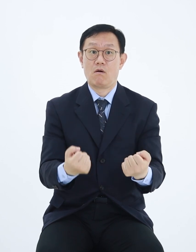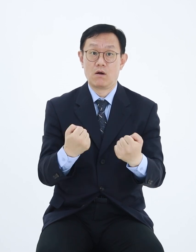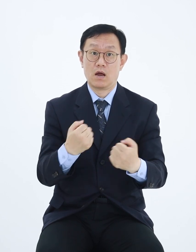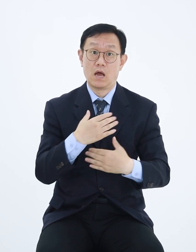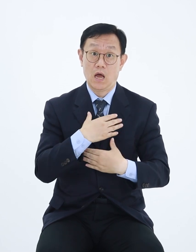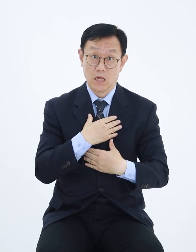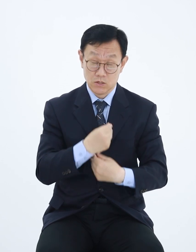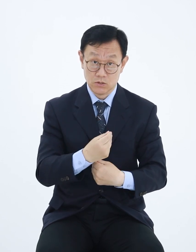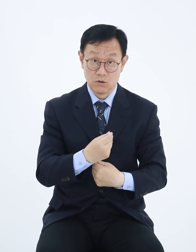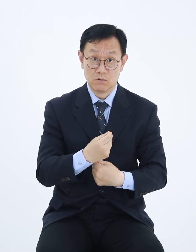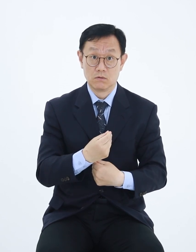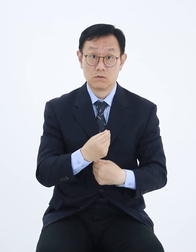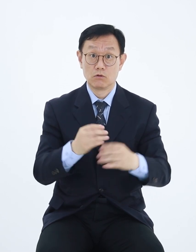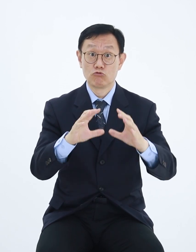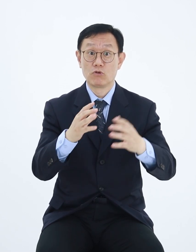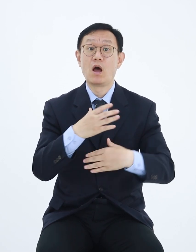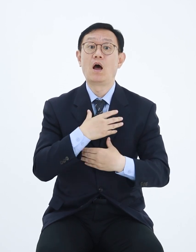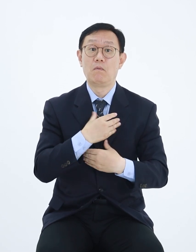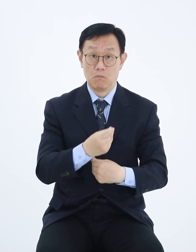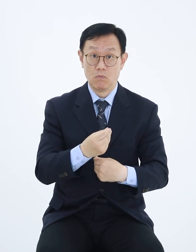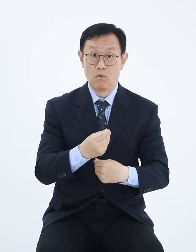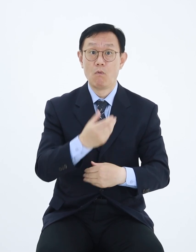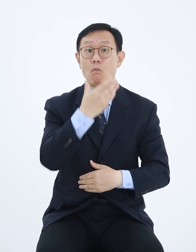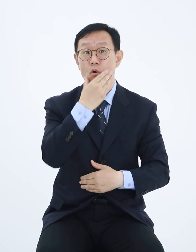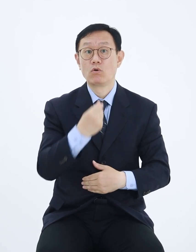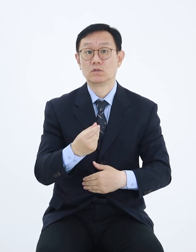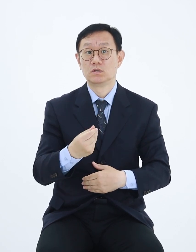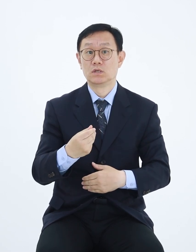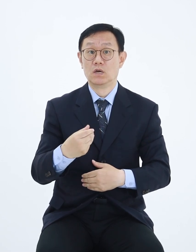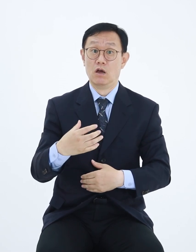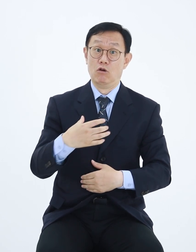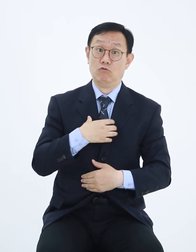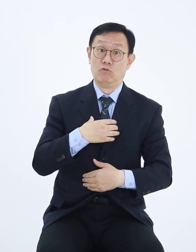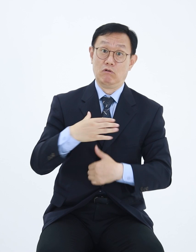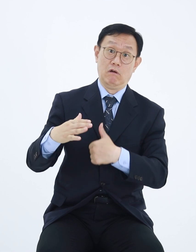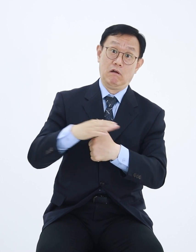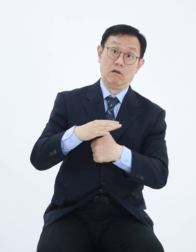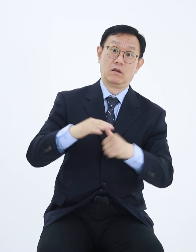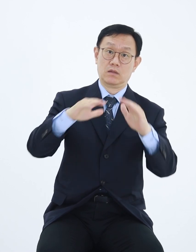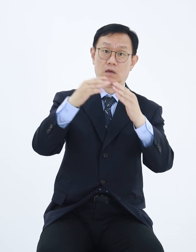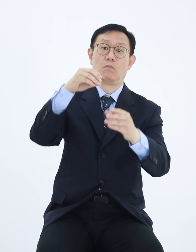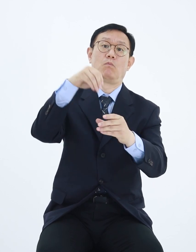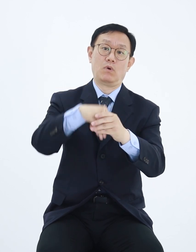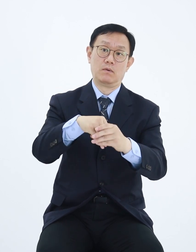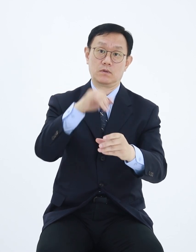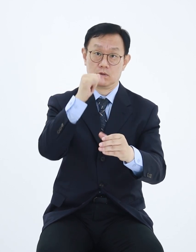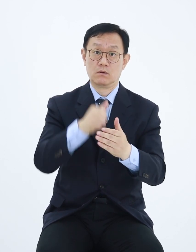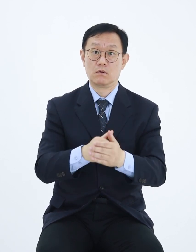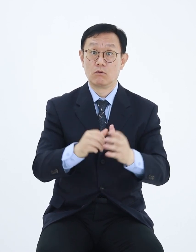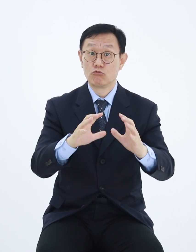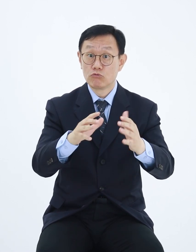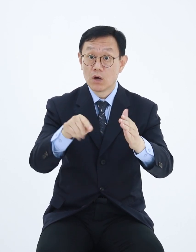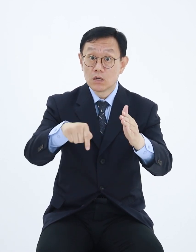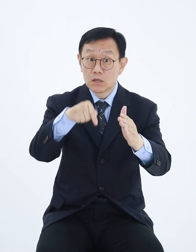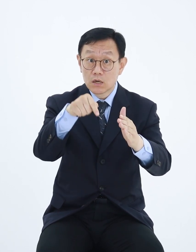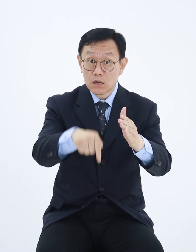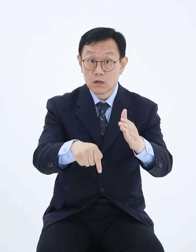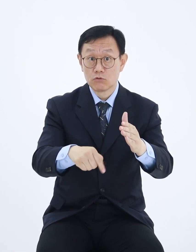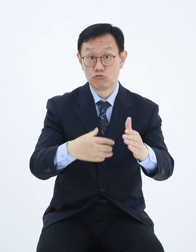안전, 안보, 복지를 위협하는 모든 것이 포함됩니다. 국가는 이러한 위험 상황에서